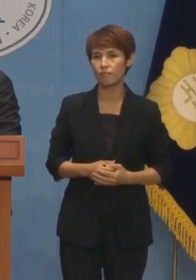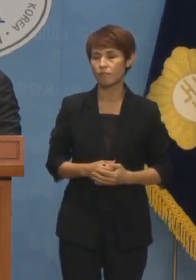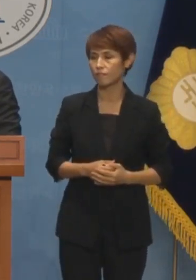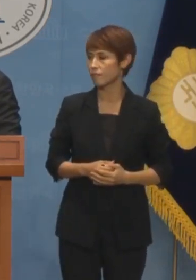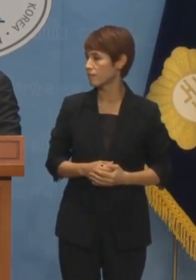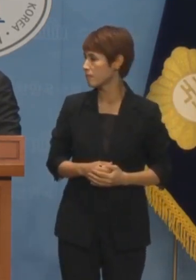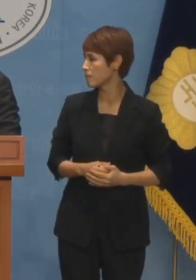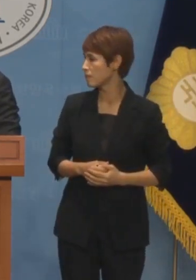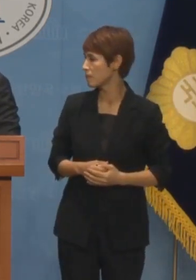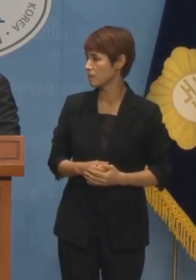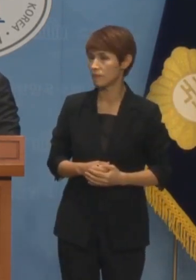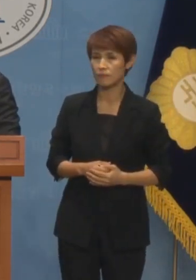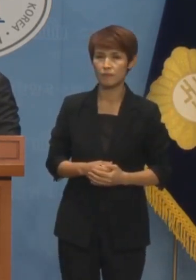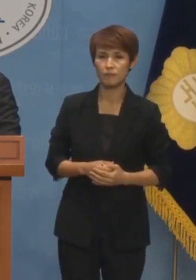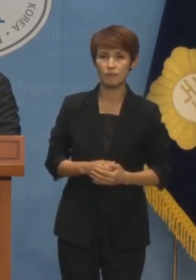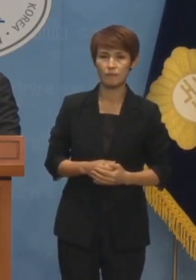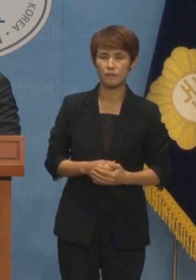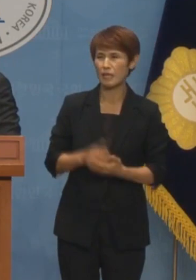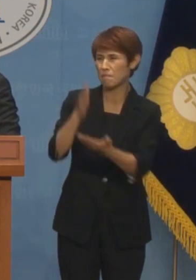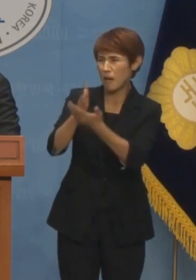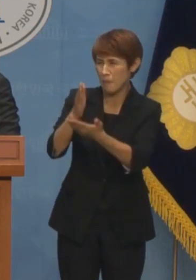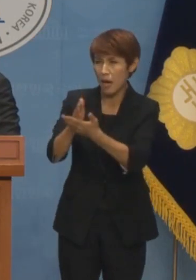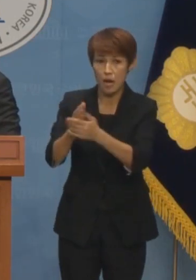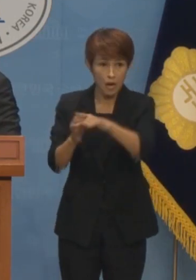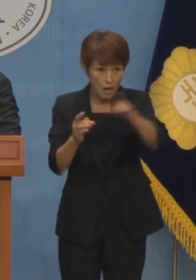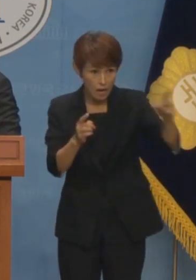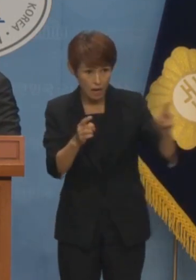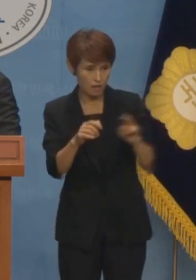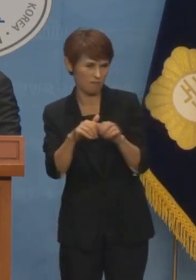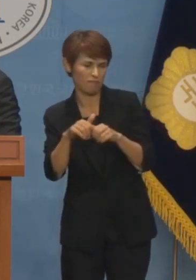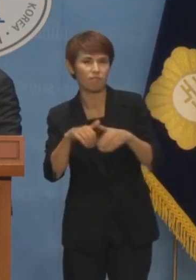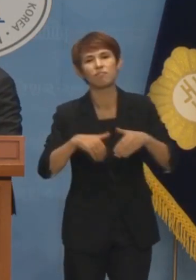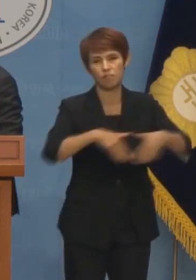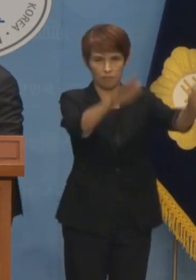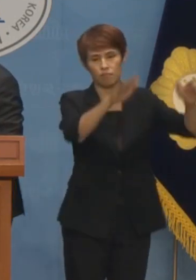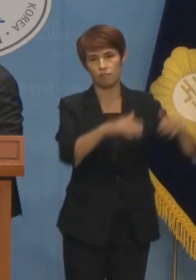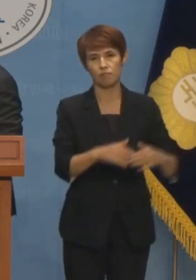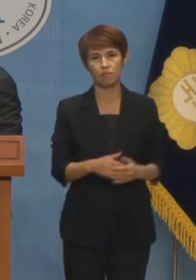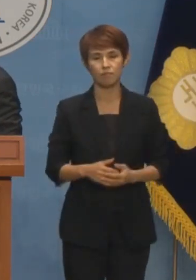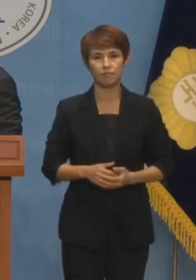싸움을 말리는 사람들을 밀쳐내고 있습니다. 한 팀으로 보이는 것입니다.